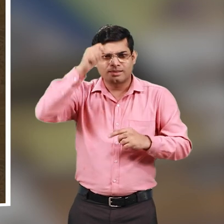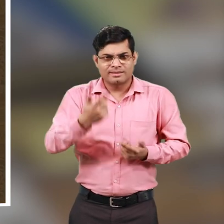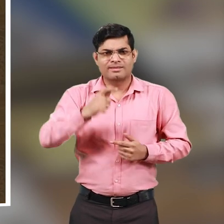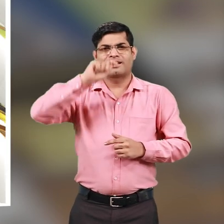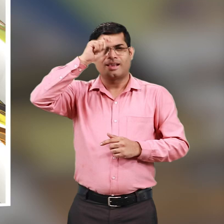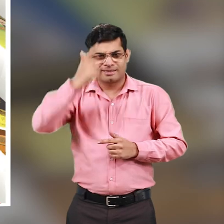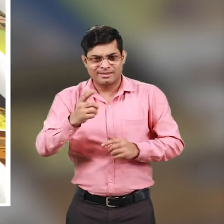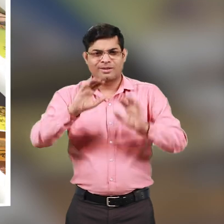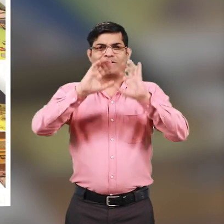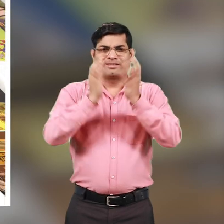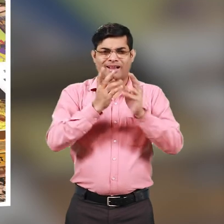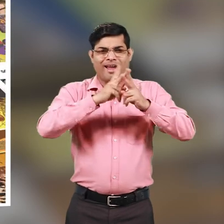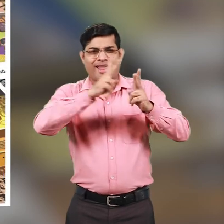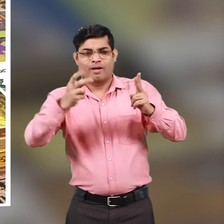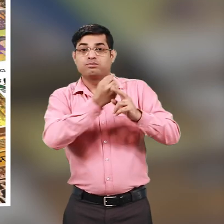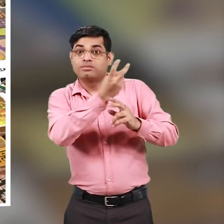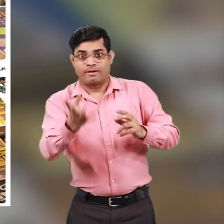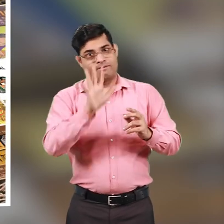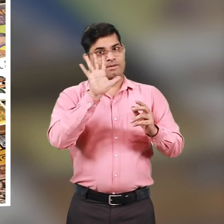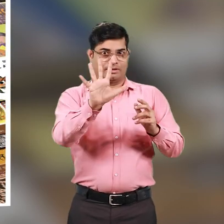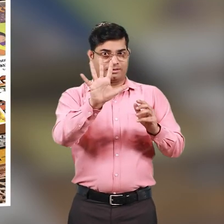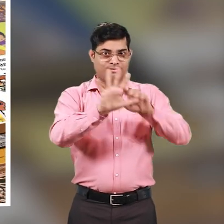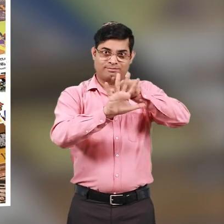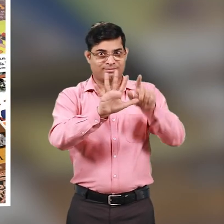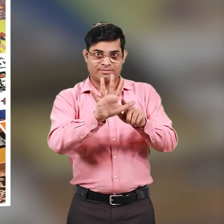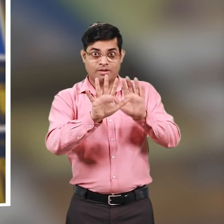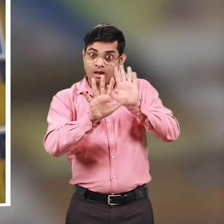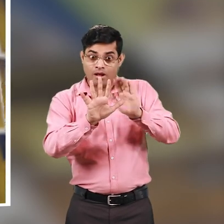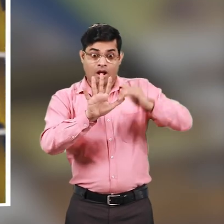अध्यायों को भारतिय सांकेतिक भाषा में बनाया गया है